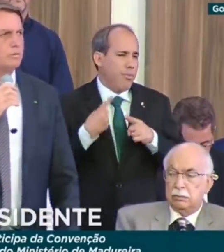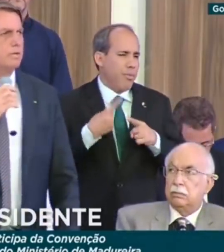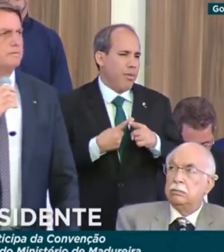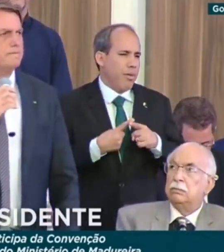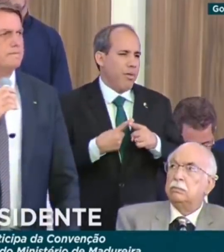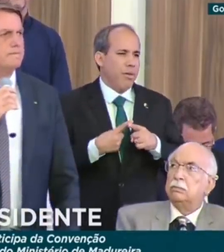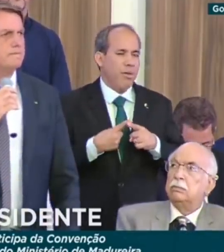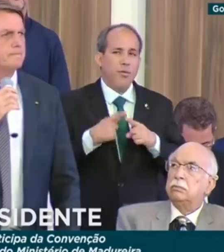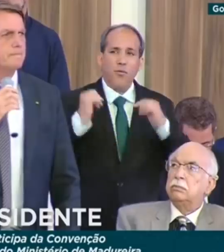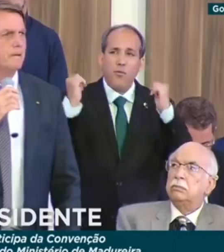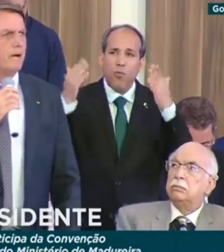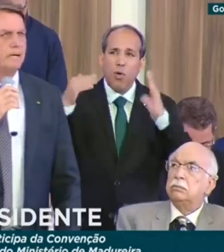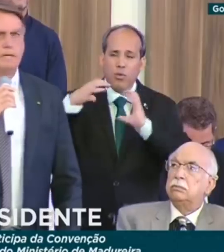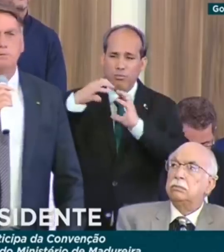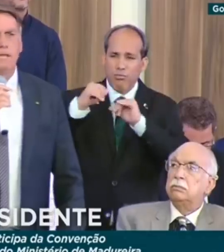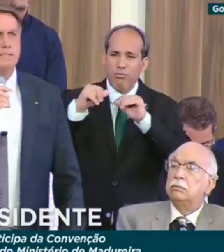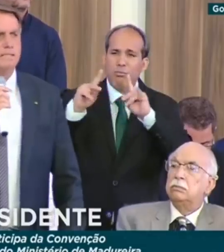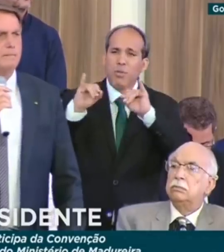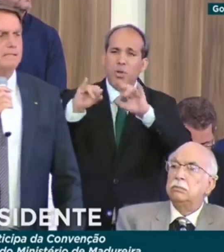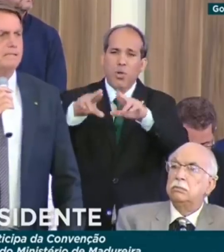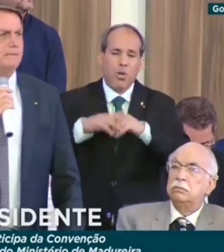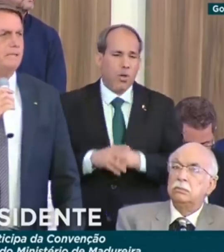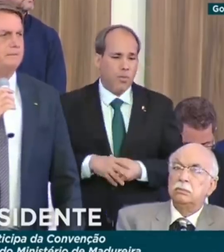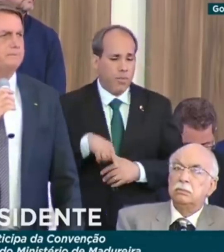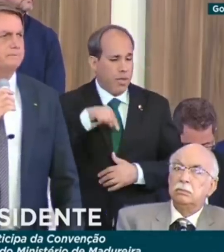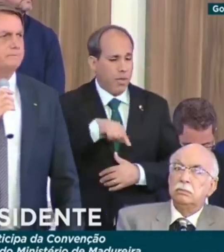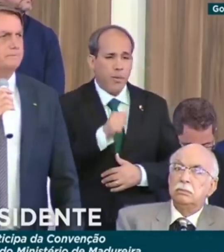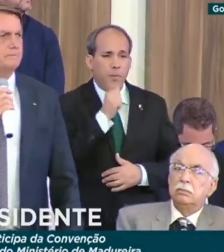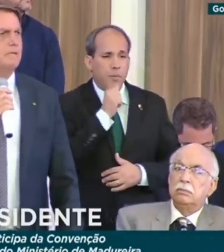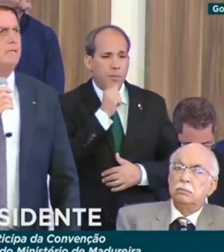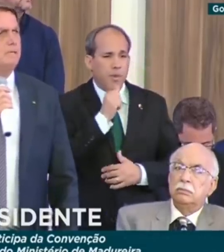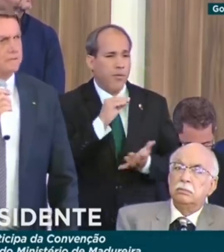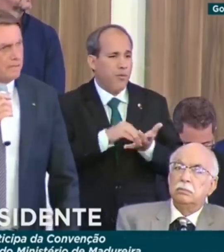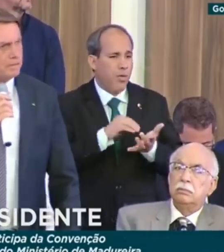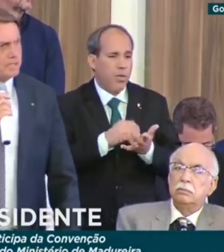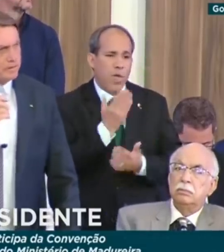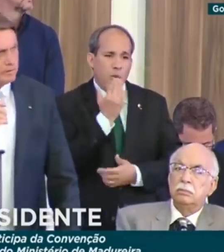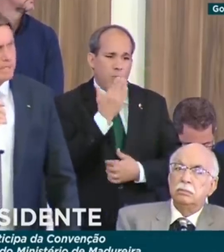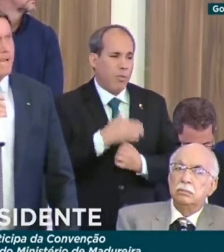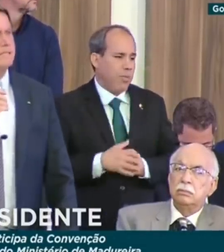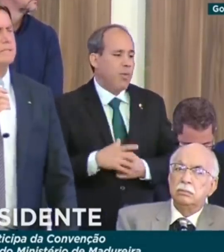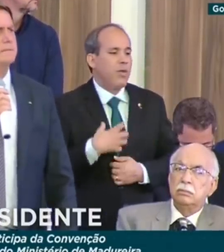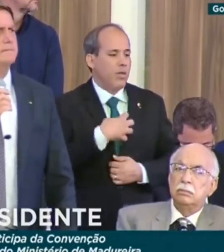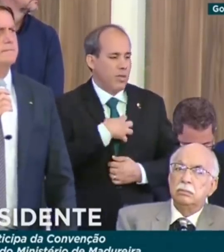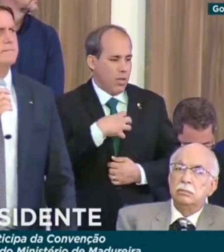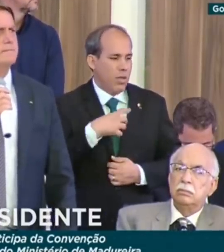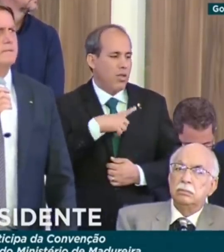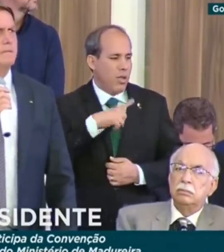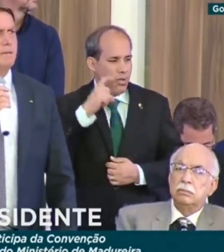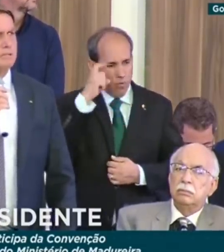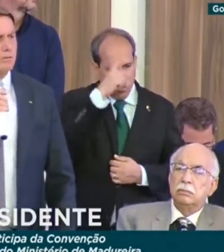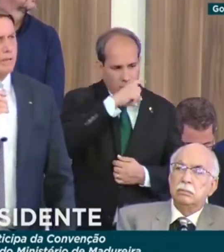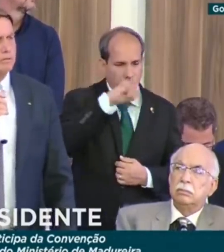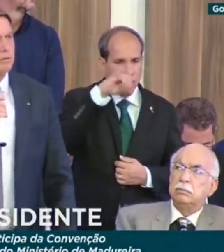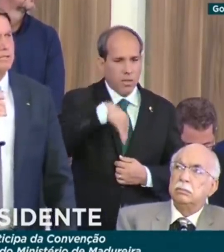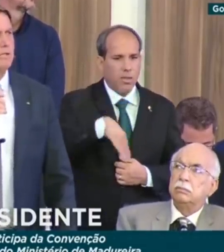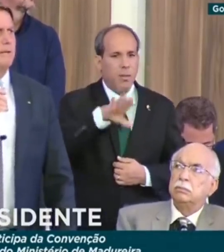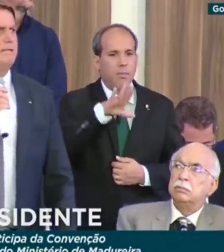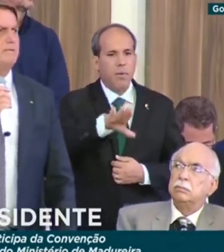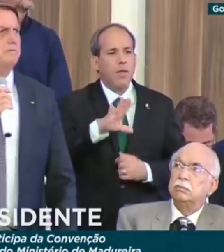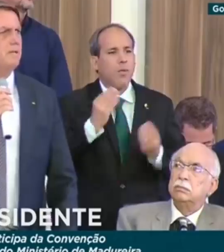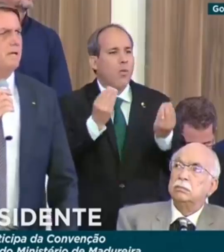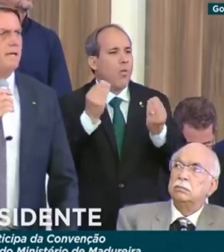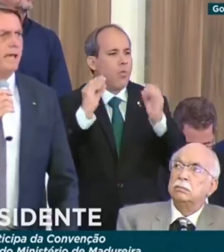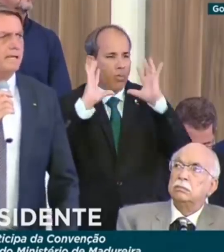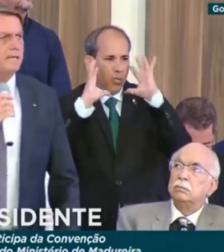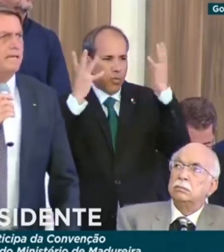mundo todo. Aqui não tem desabastecimento, temos dificuldades, mas qual é a solução para